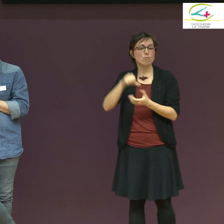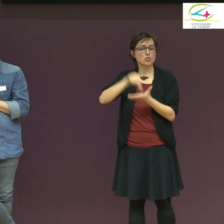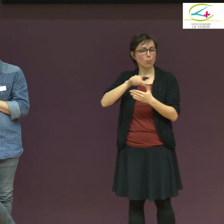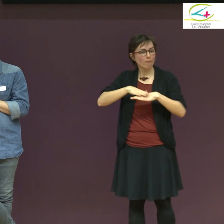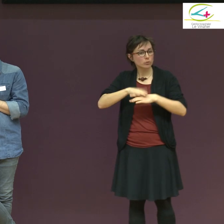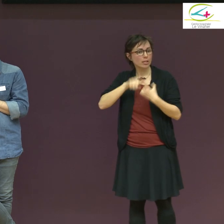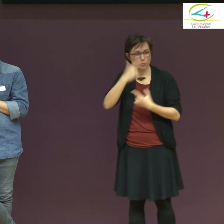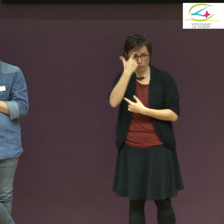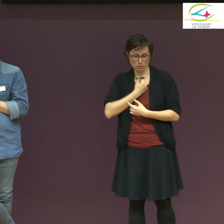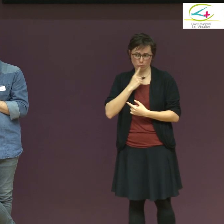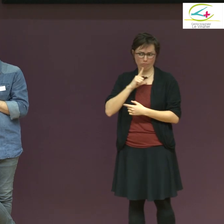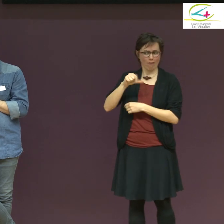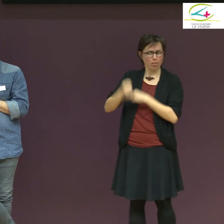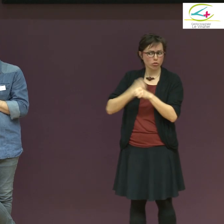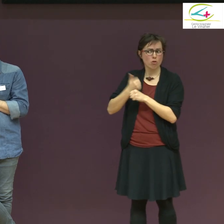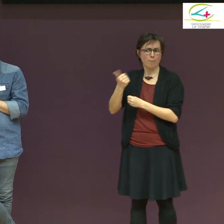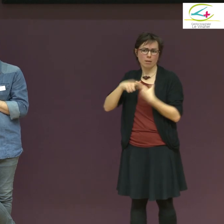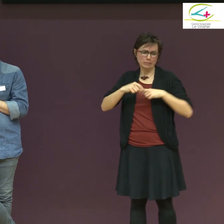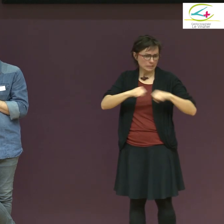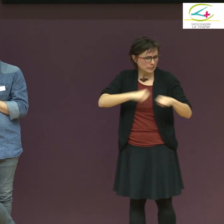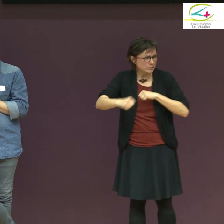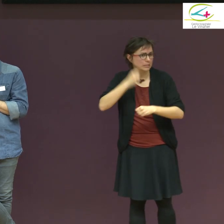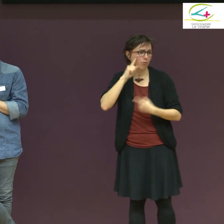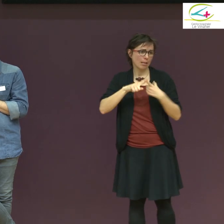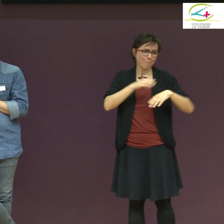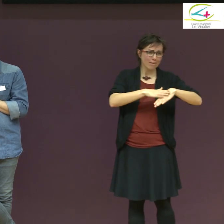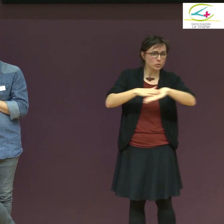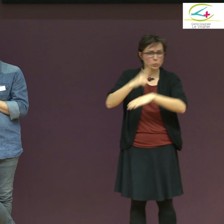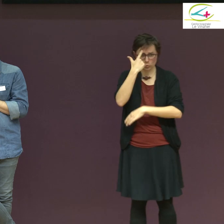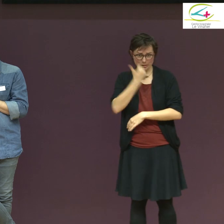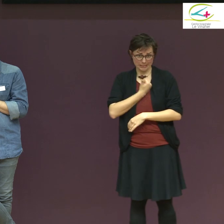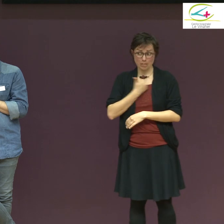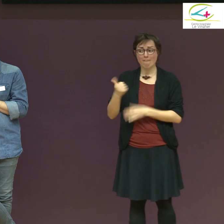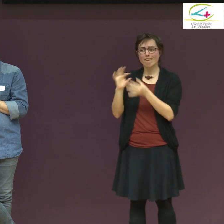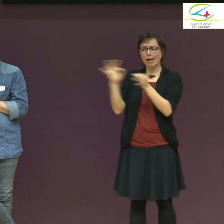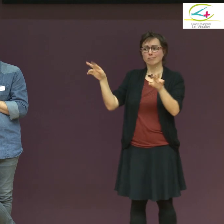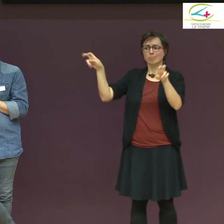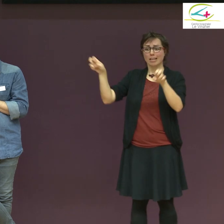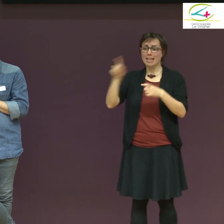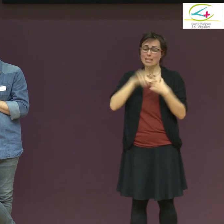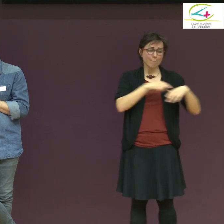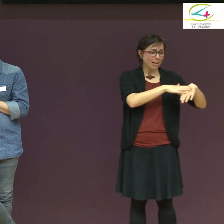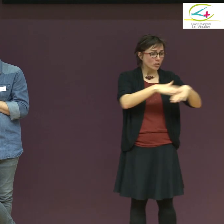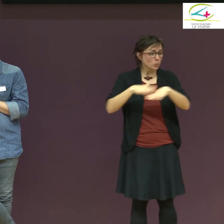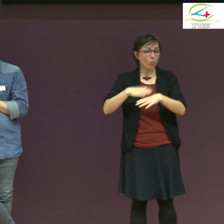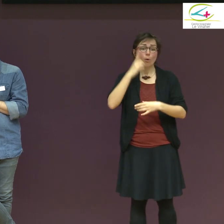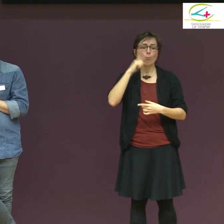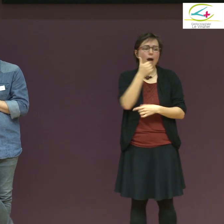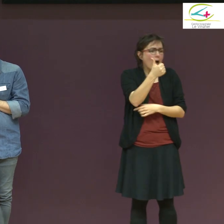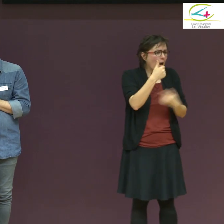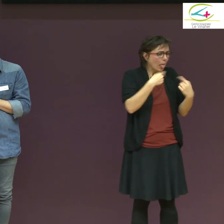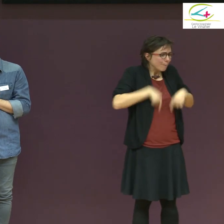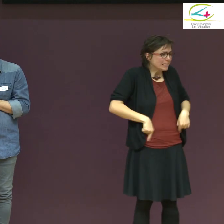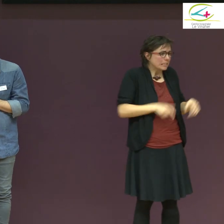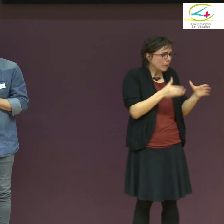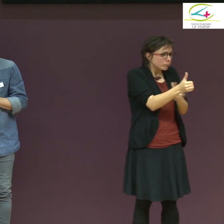ans sur la prévention du suicide, et qui a cette phrase que j'aime beaucoup, qui dit « La prévention du suicide est interministérielle ». Alors ça peut